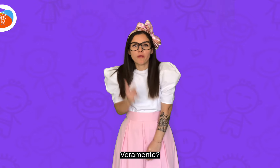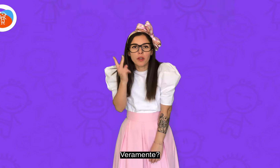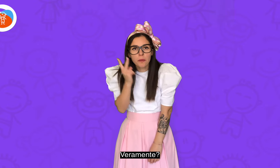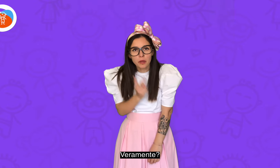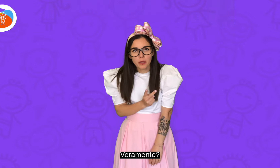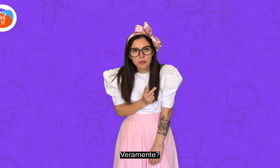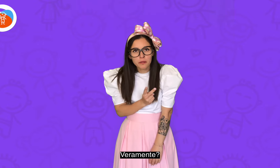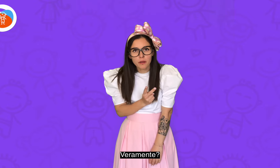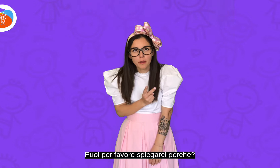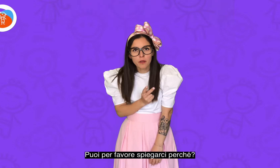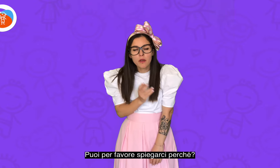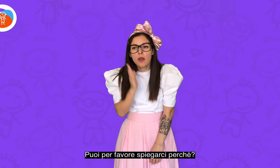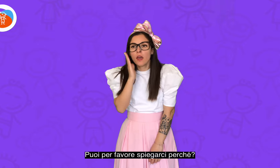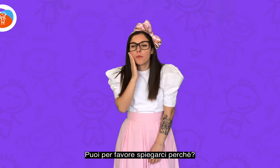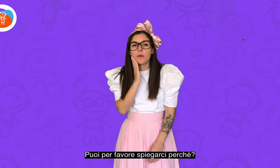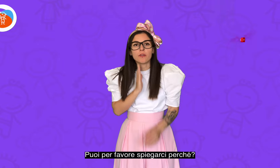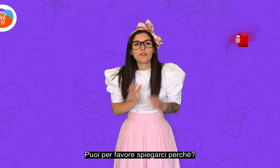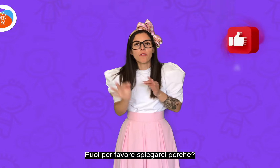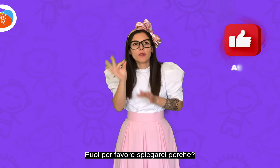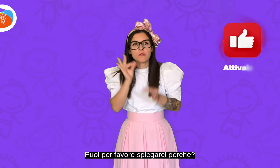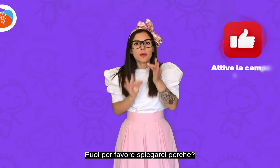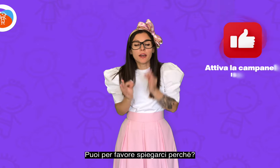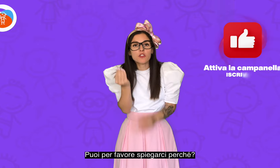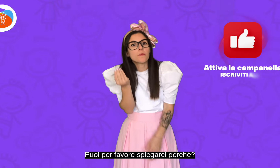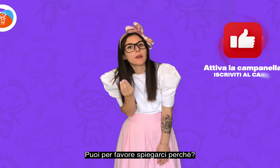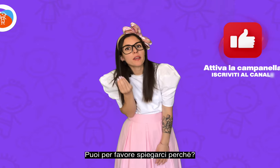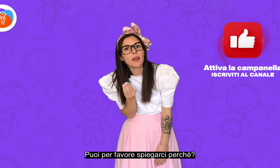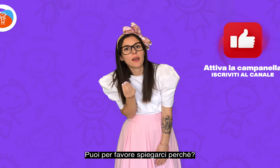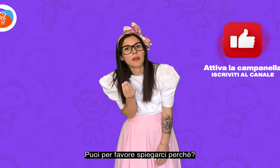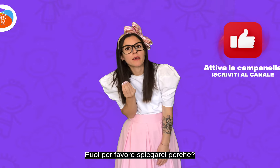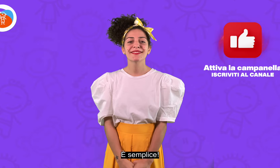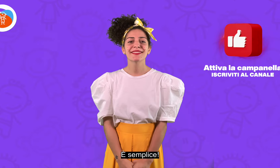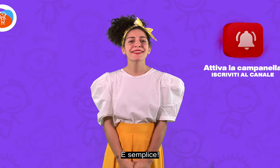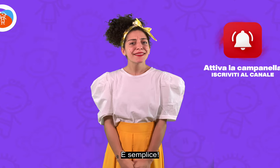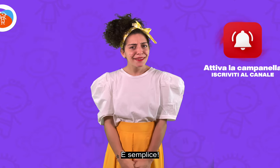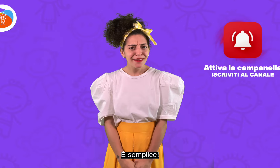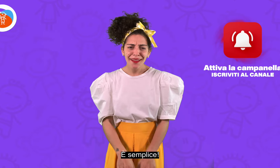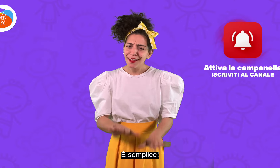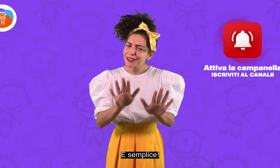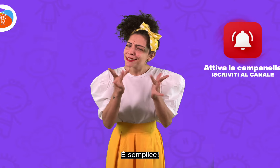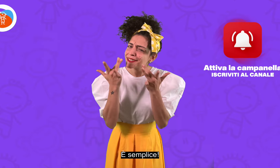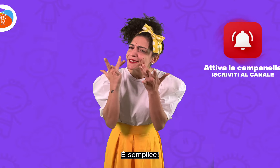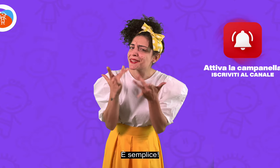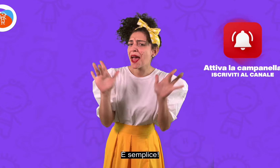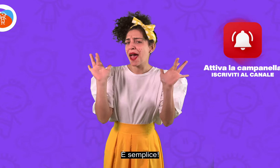veramente? E puoi per favore spiegarci perché? È semplice!